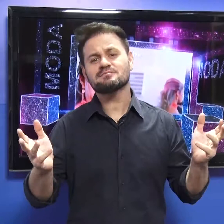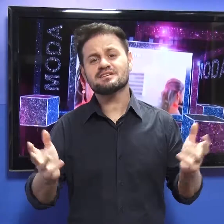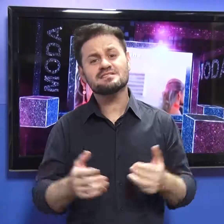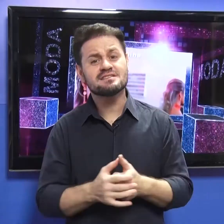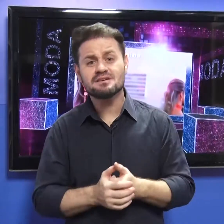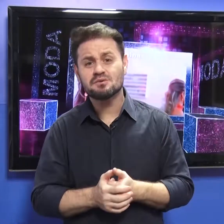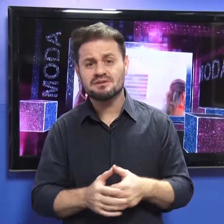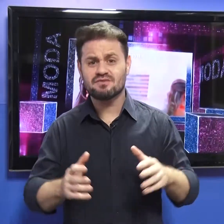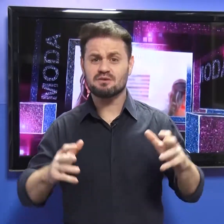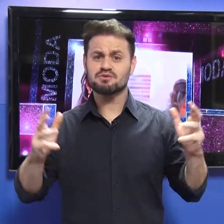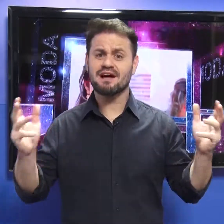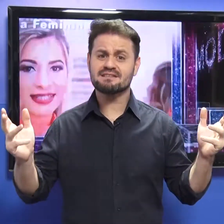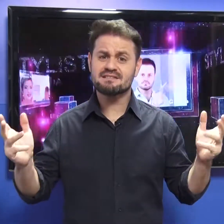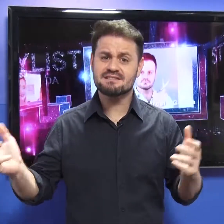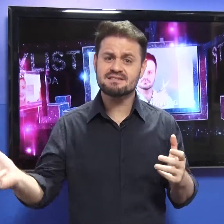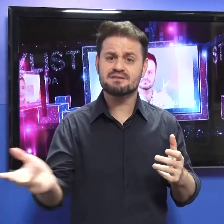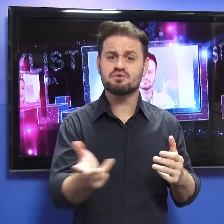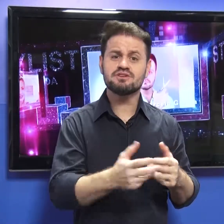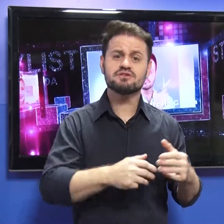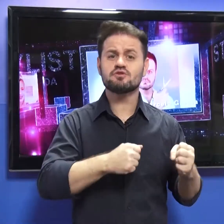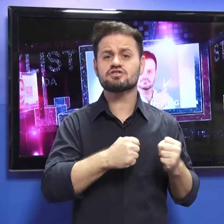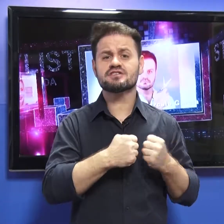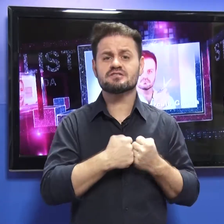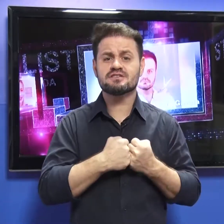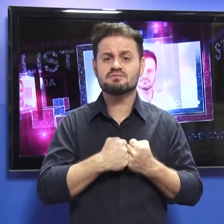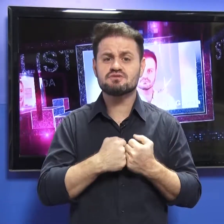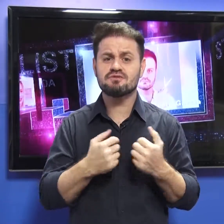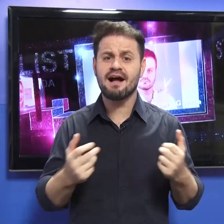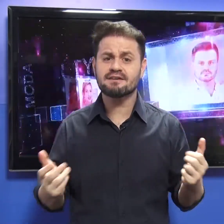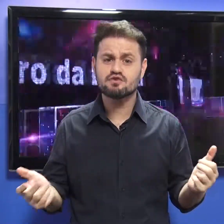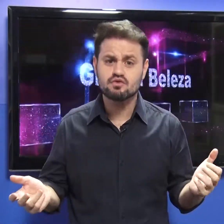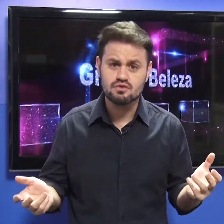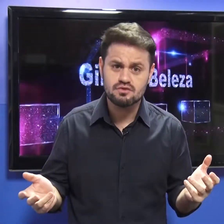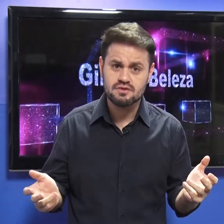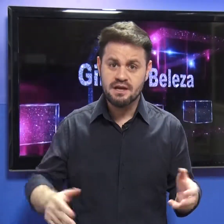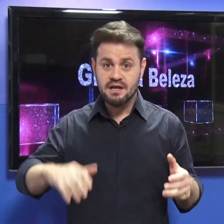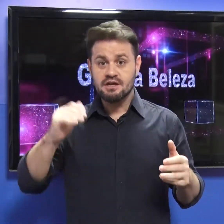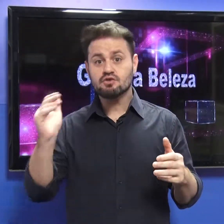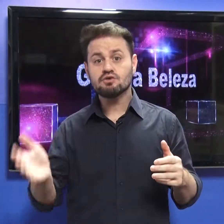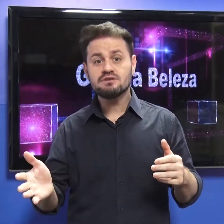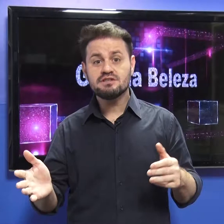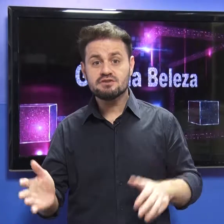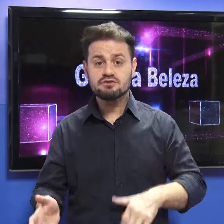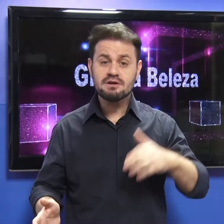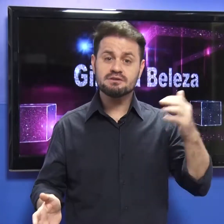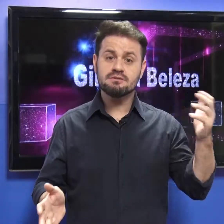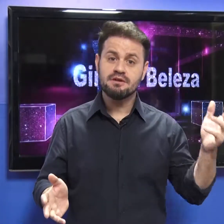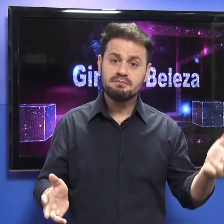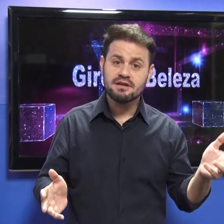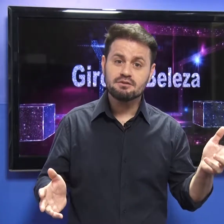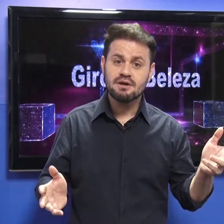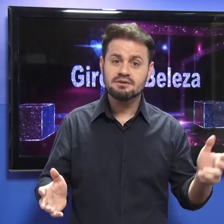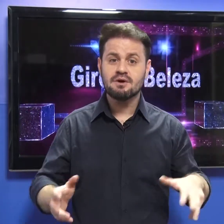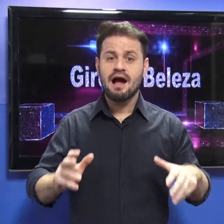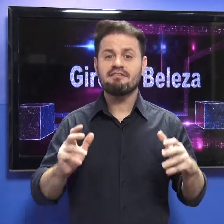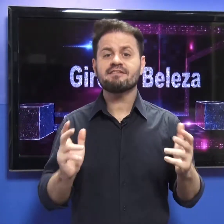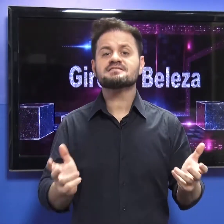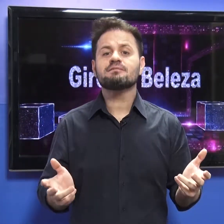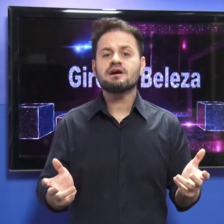cresceu faculdade se distribuíram hoje estamos temos vários cursos e todo o início do ano e meio do ano a festa mais